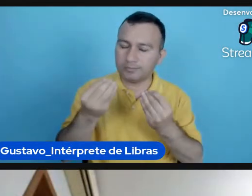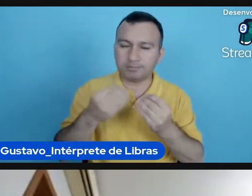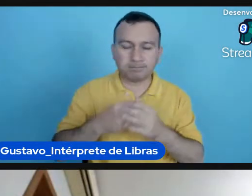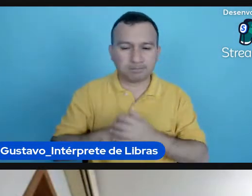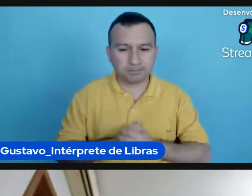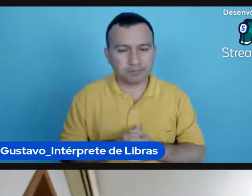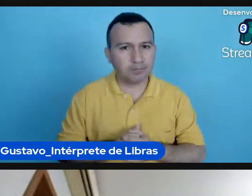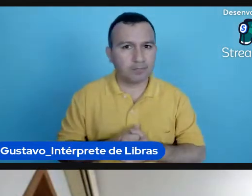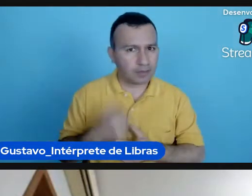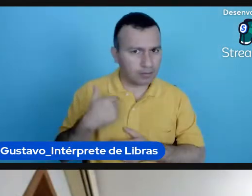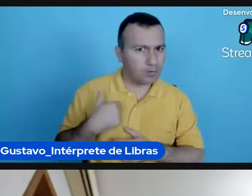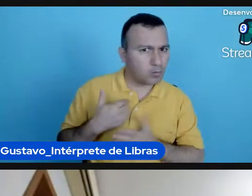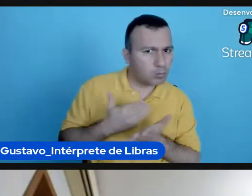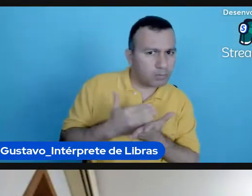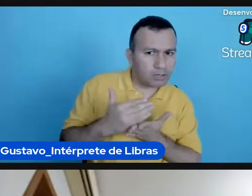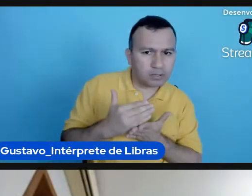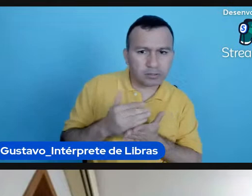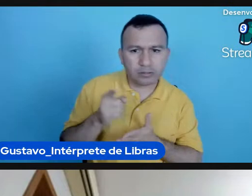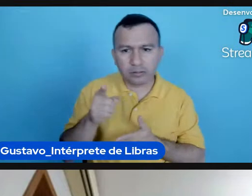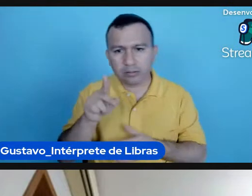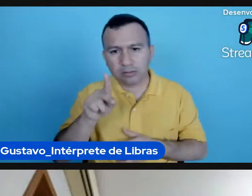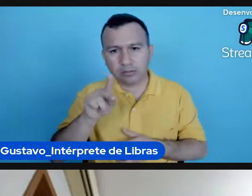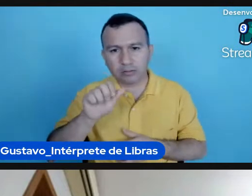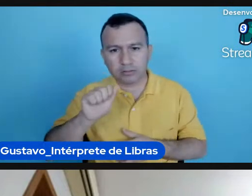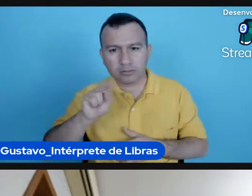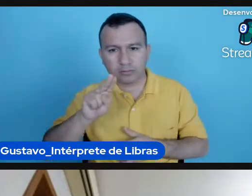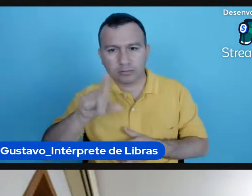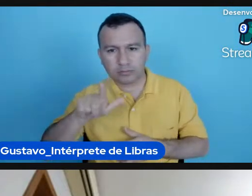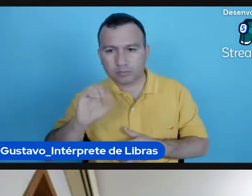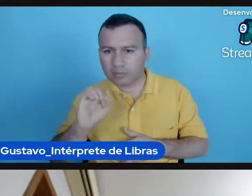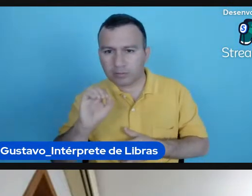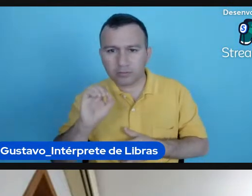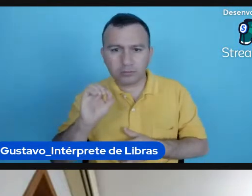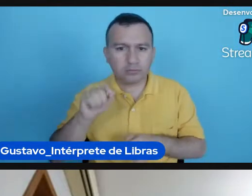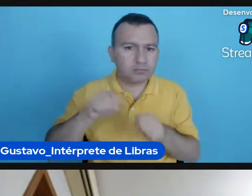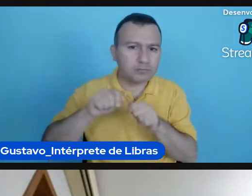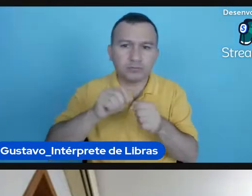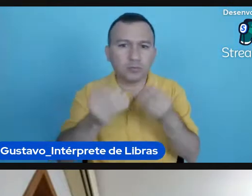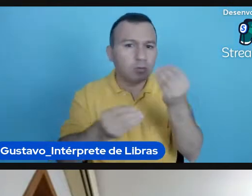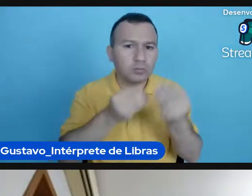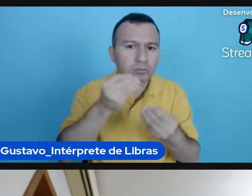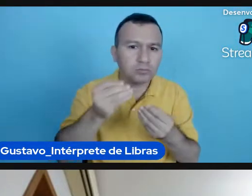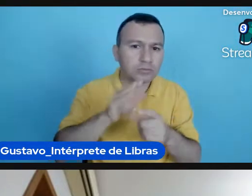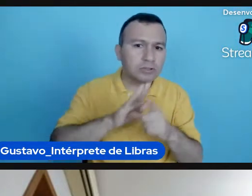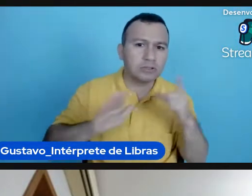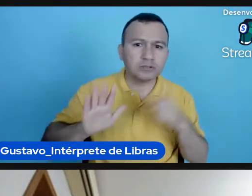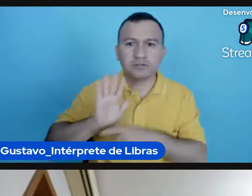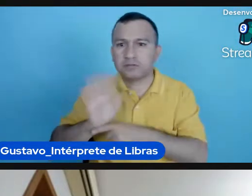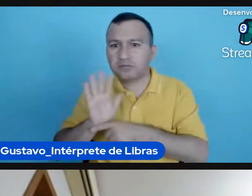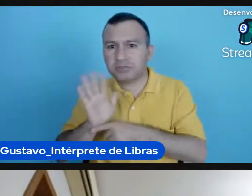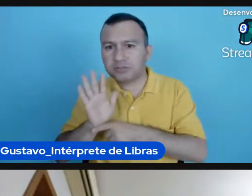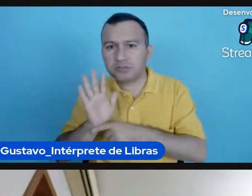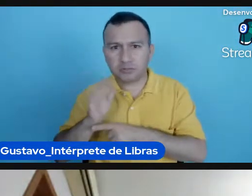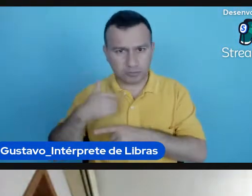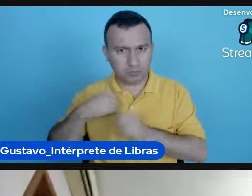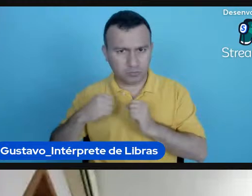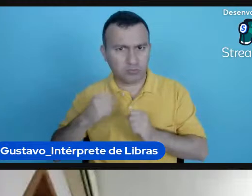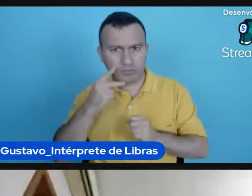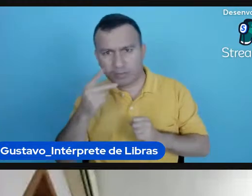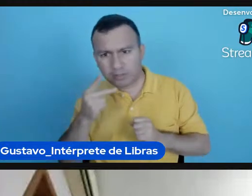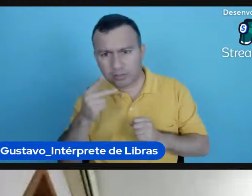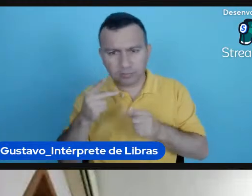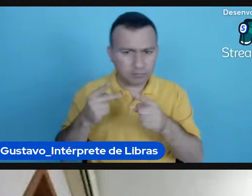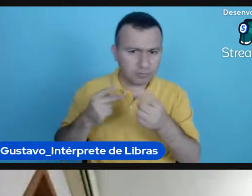Paulo está fazendo, como é que foi os vídeos anteriores. Posso falar, Paulo? Como é que é? Você quer